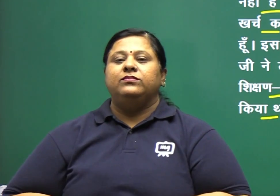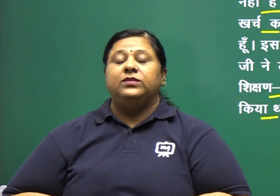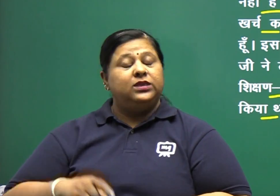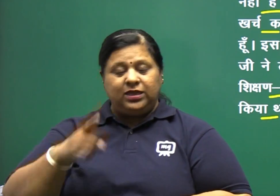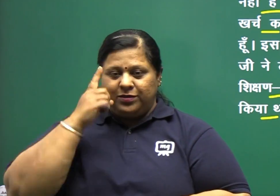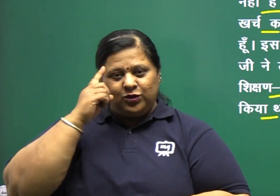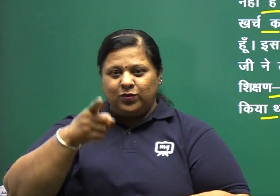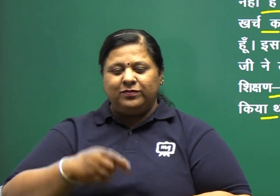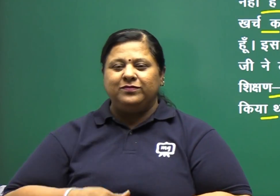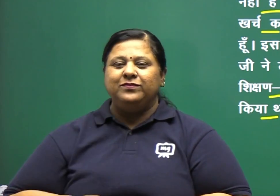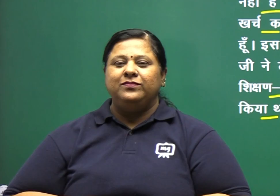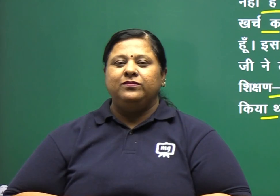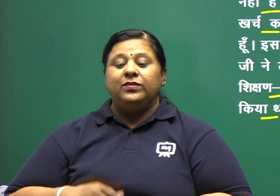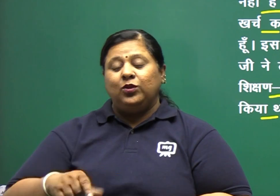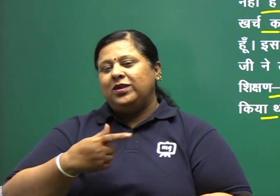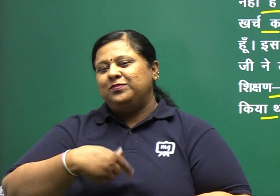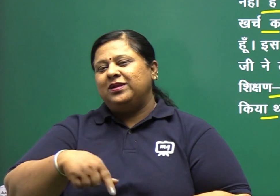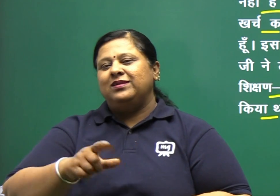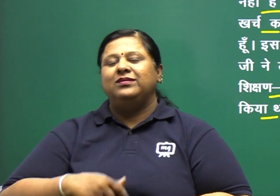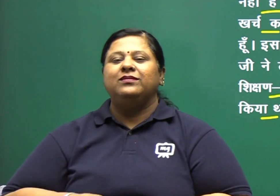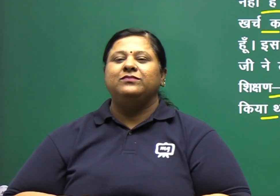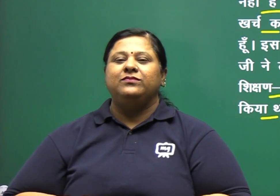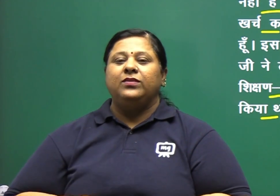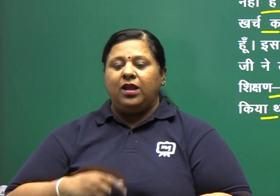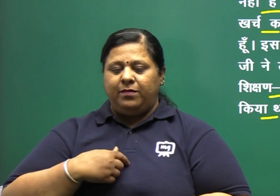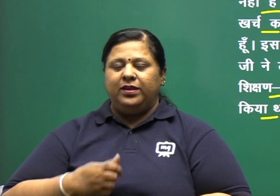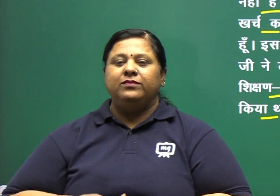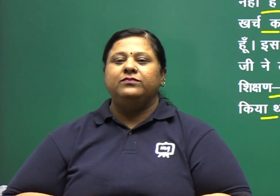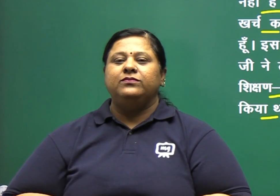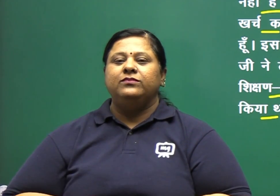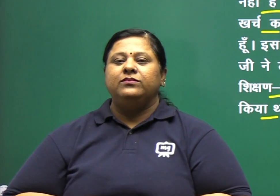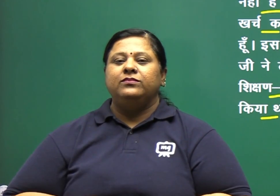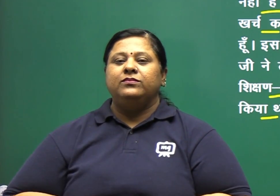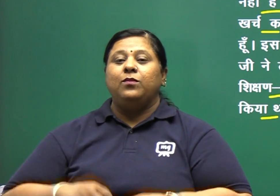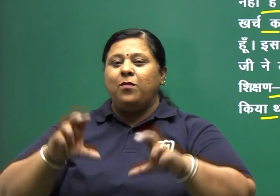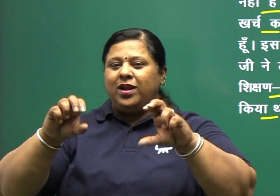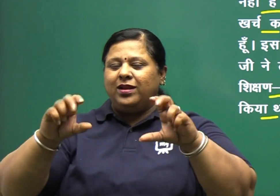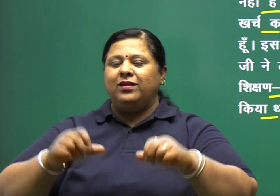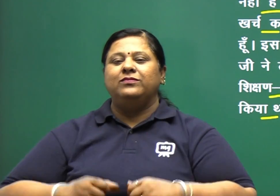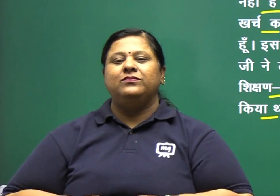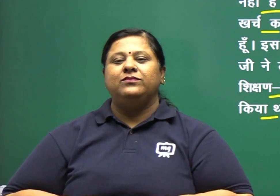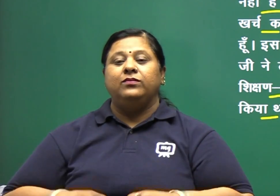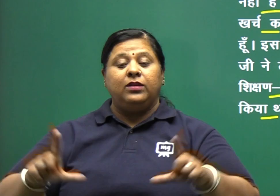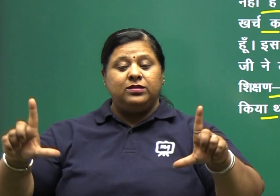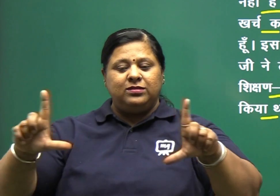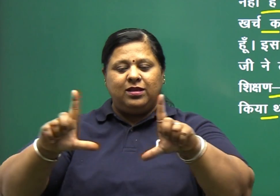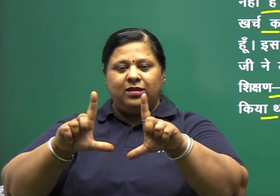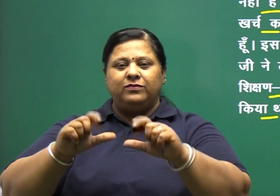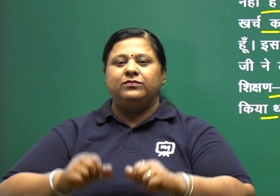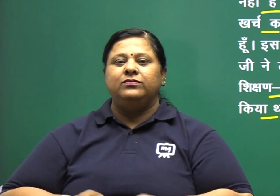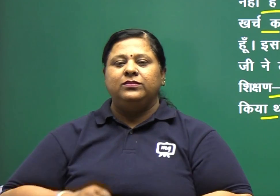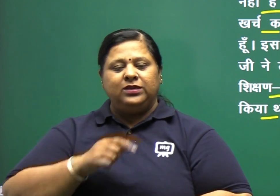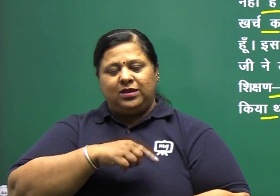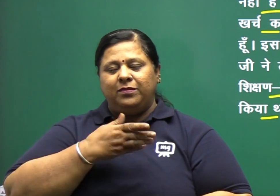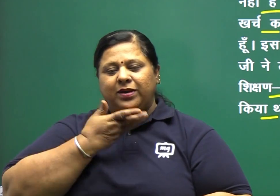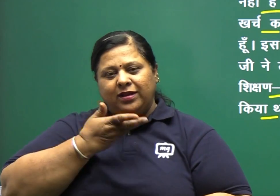ठीक है बच्चों, तो इस प्रकार से हमने पाठ का सार